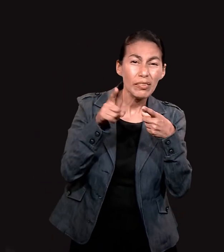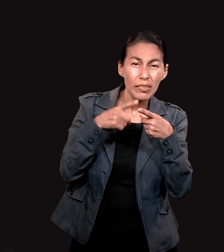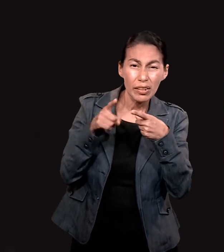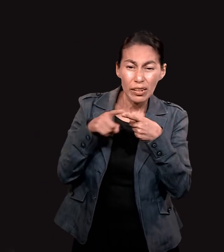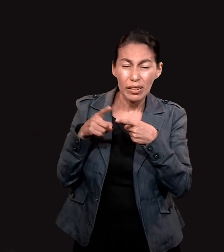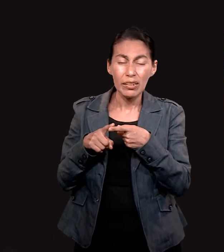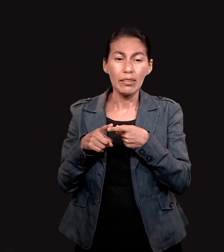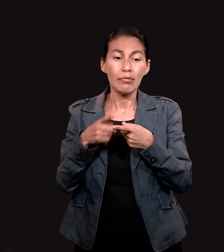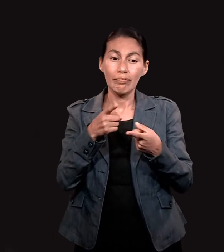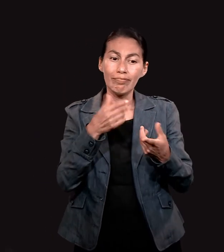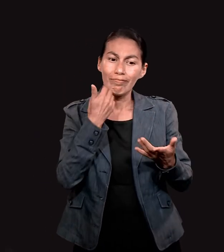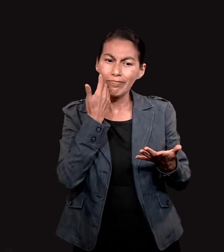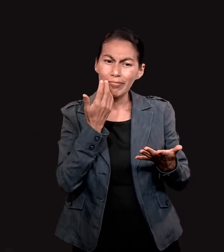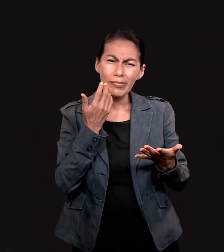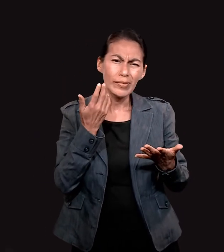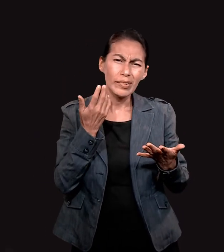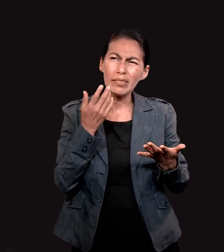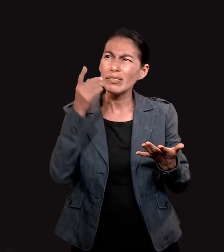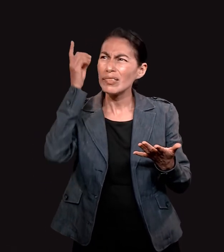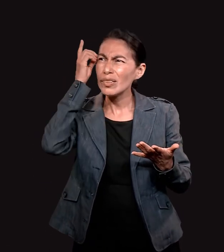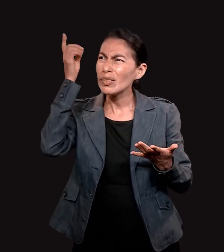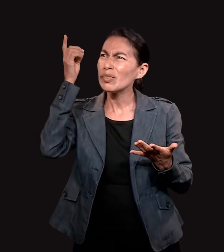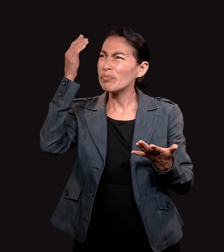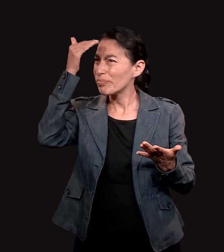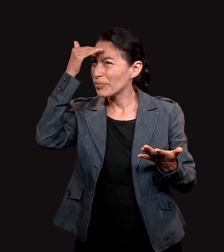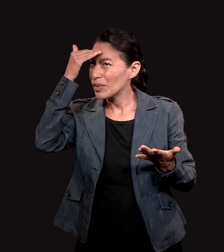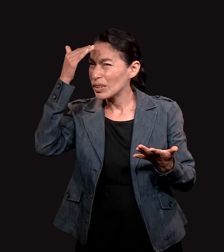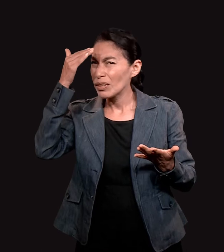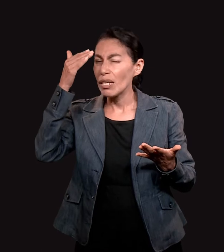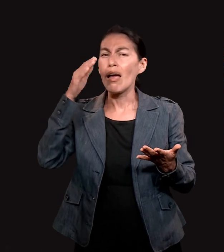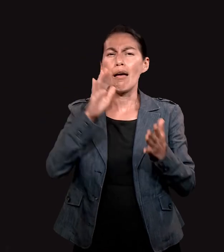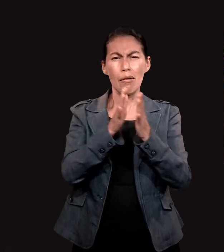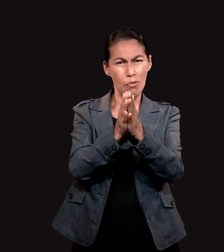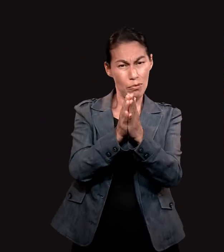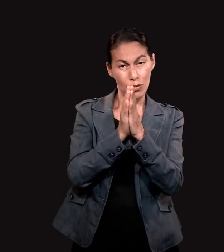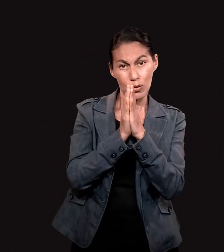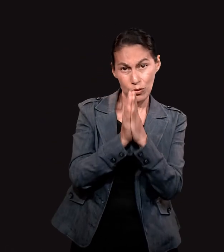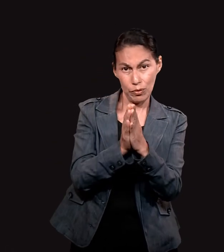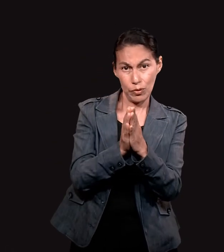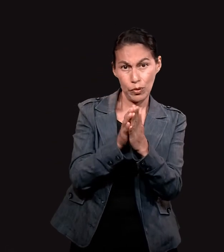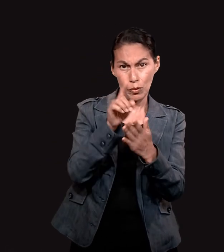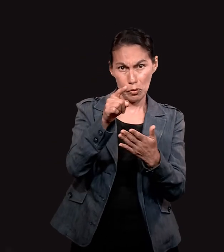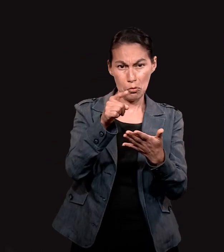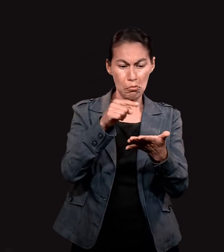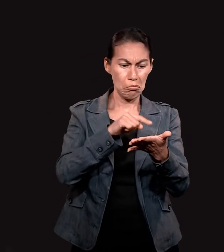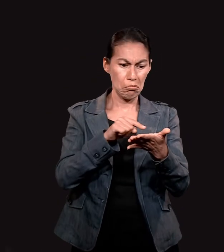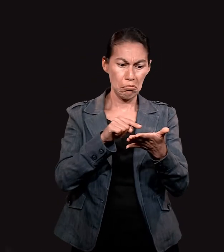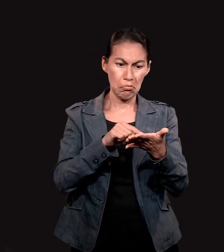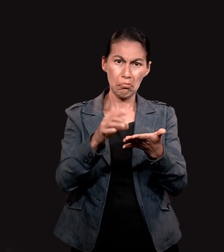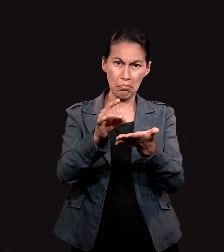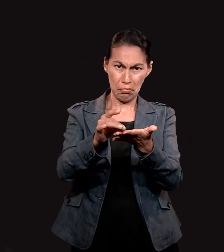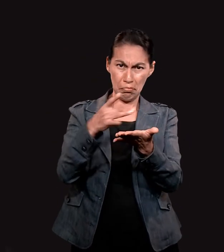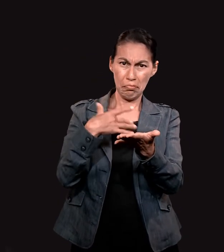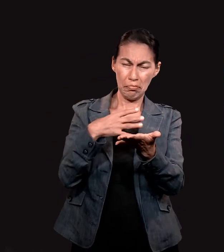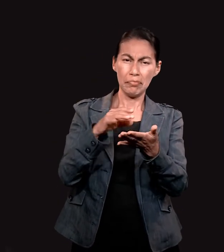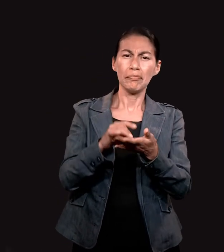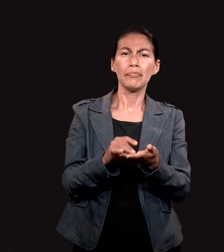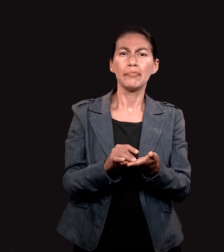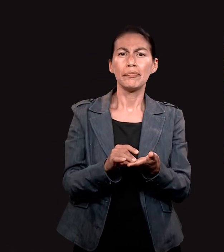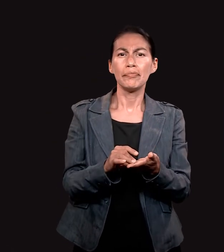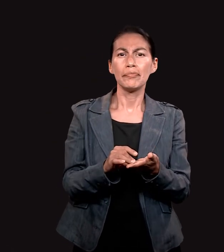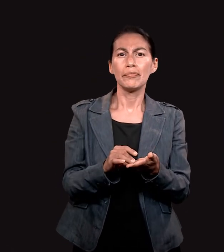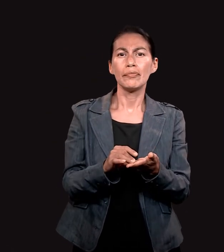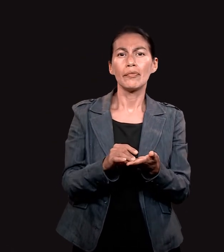que más quisieras saber acerca de Dios en la Biblia, por favor envía a los medios